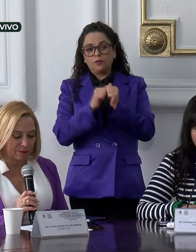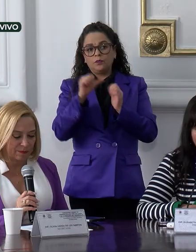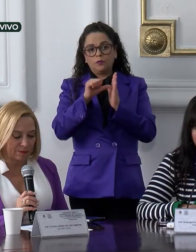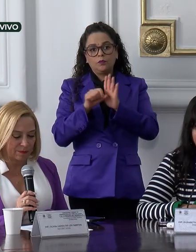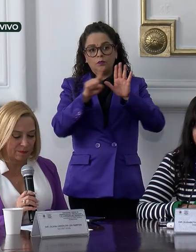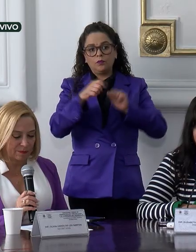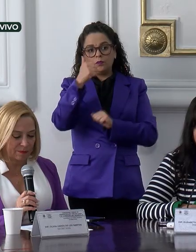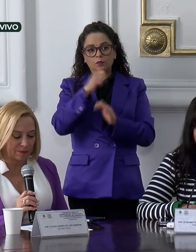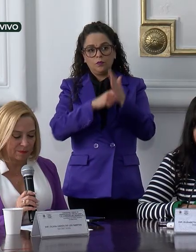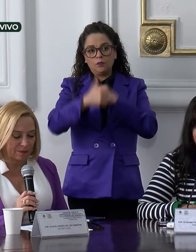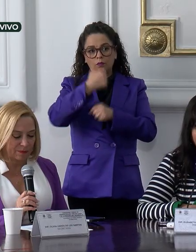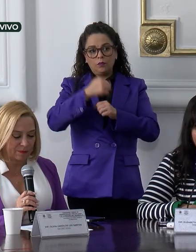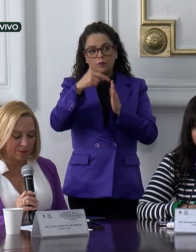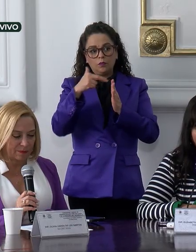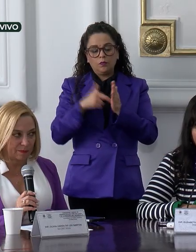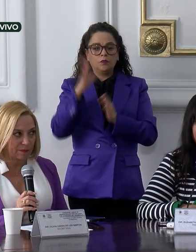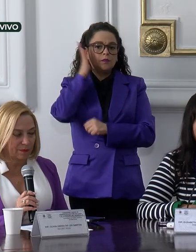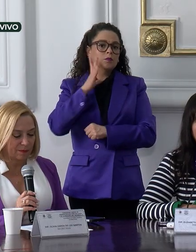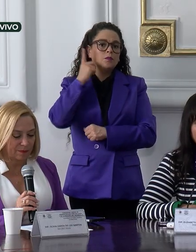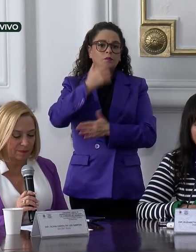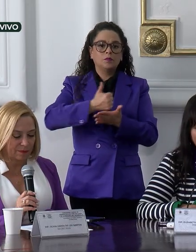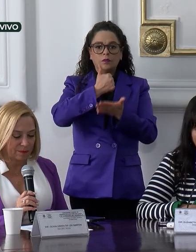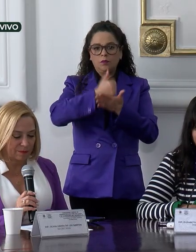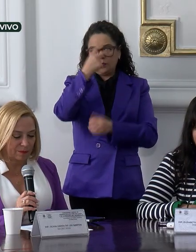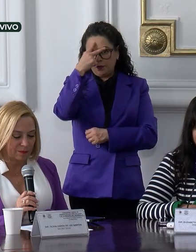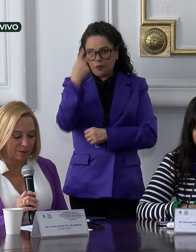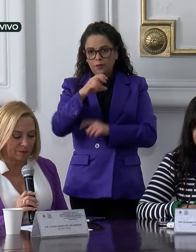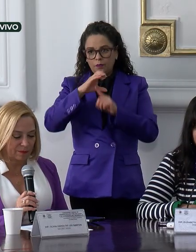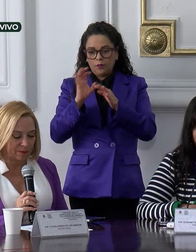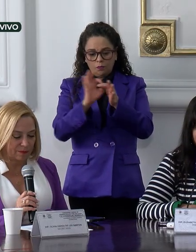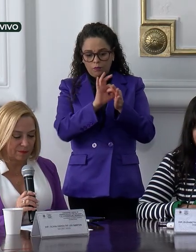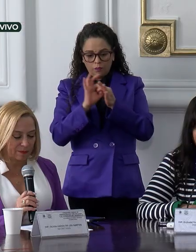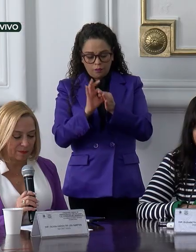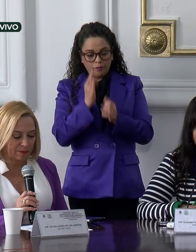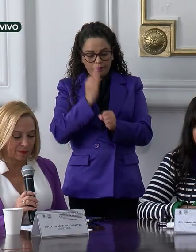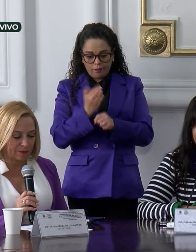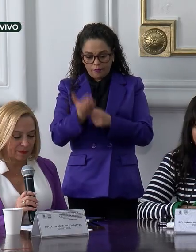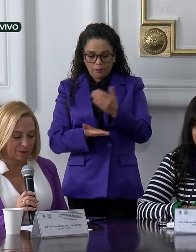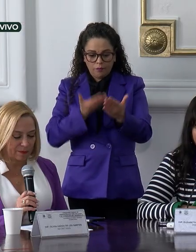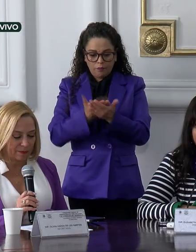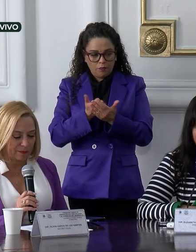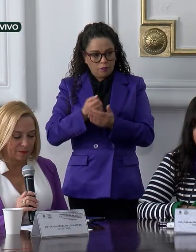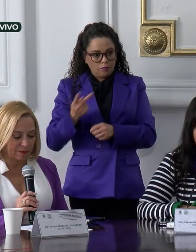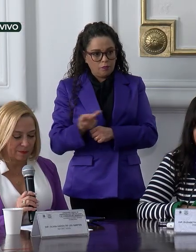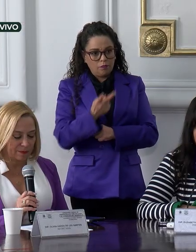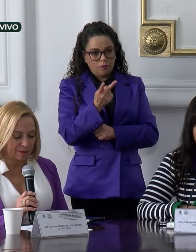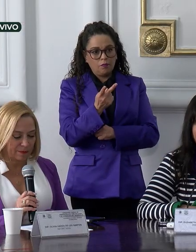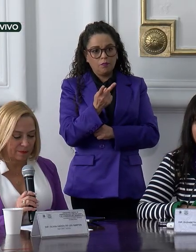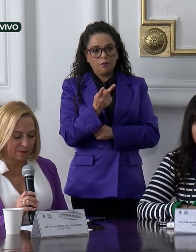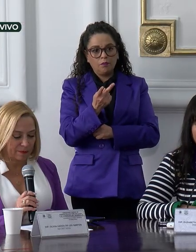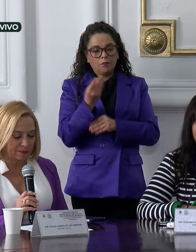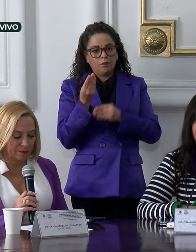fracción sexta del Reglamento del Congreso de la Ciudad de México, estas Comisiones Unidas someten a la consideración de esta soberanía el